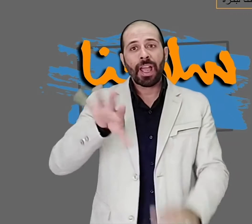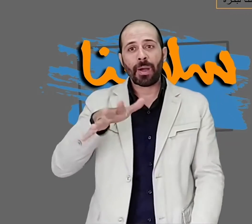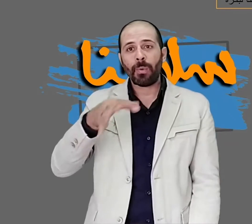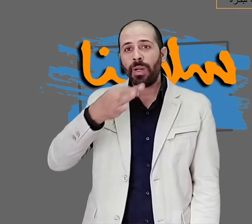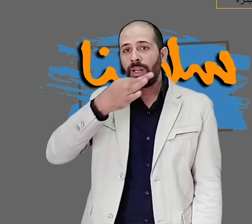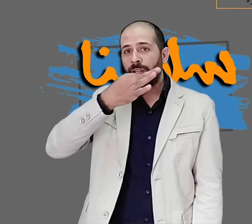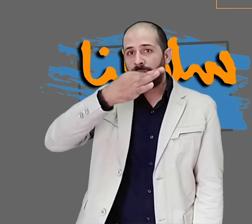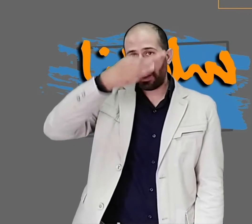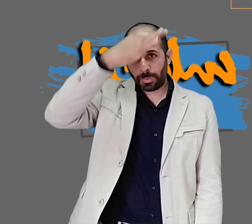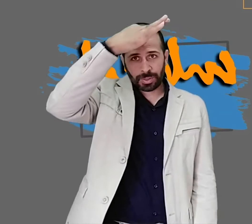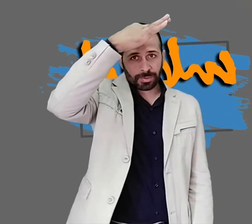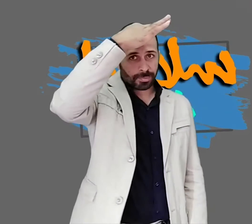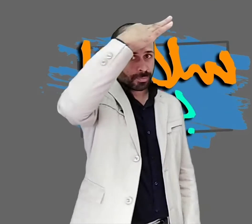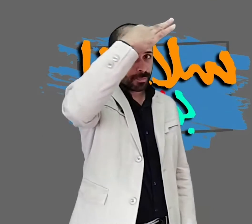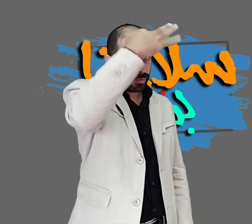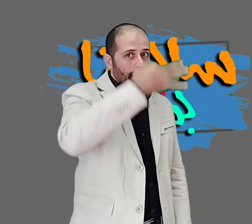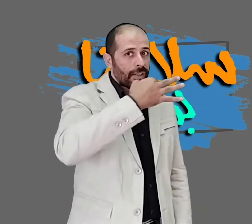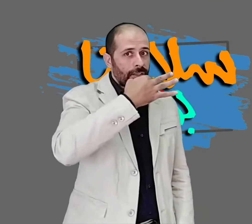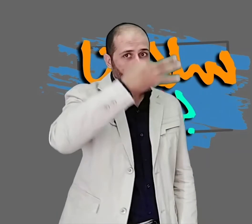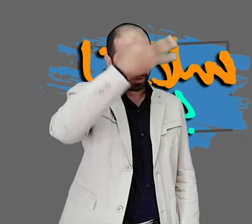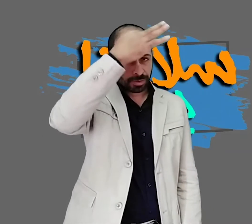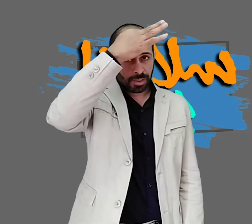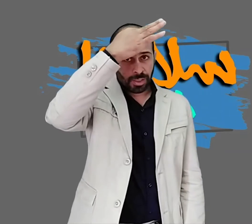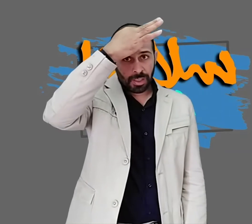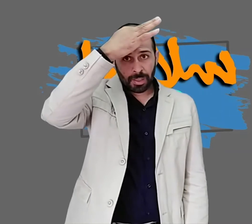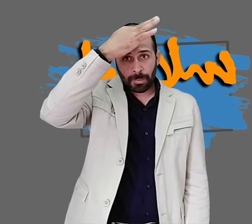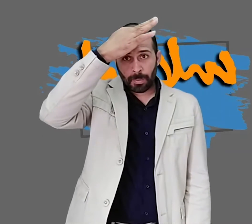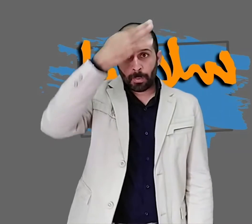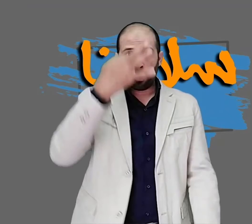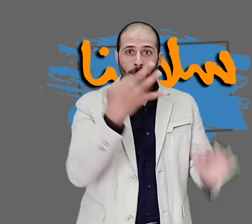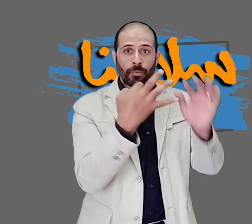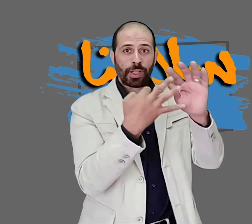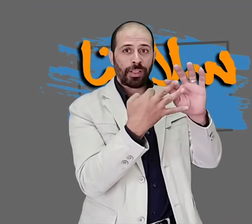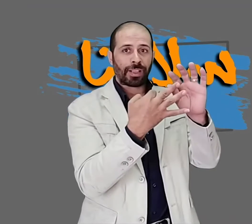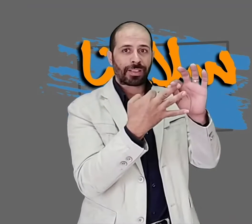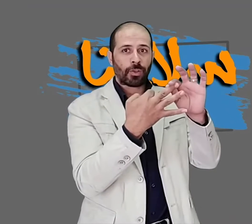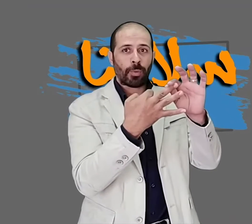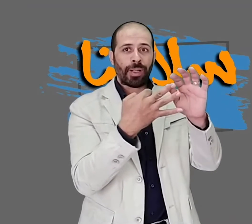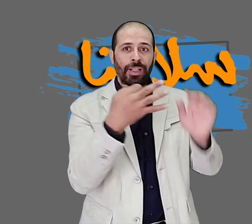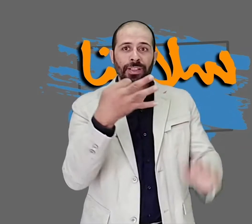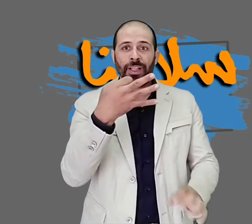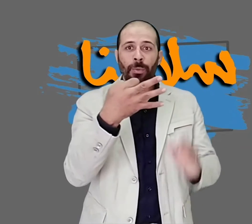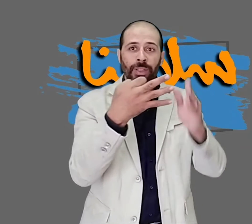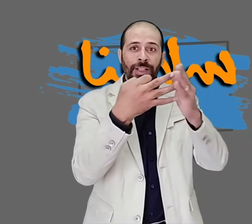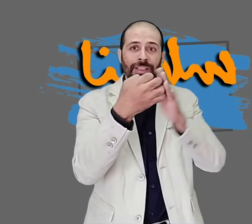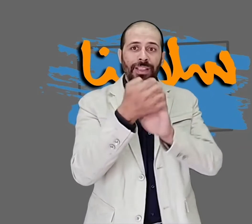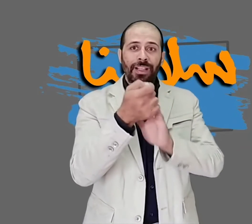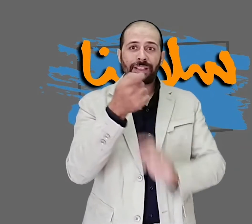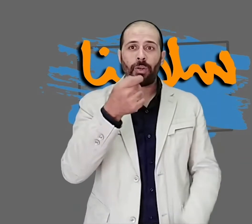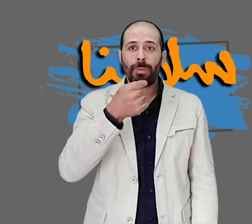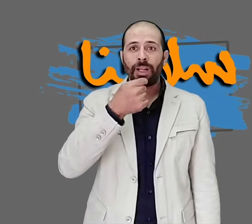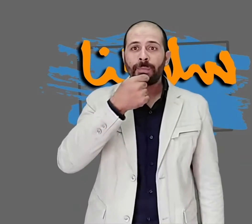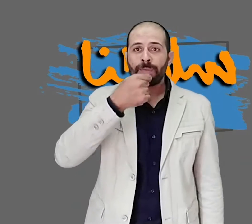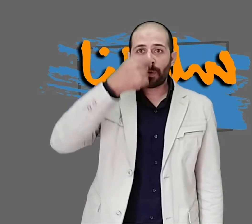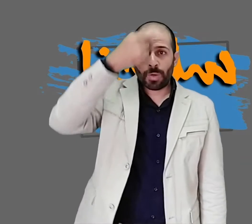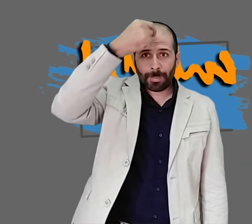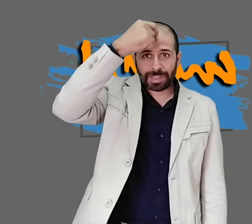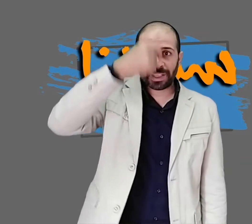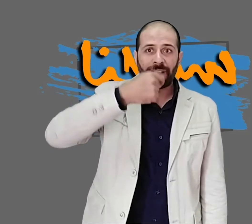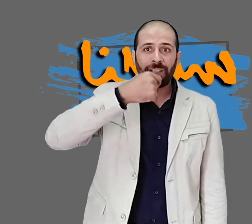او العنوان. العنوان وكون فريد الثلاث صوابع، لان لو تنيت الثلاث صوابع وعملت كده